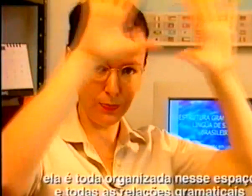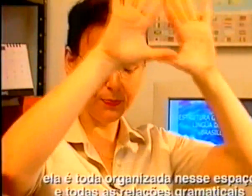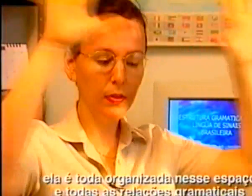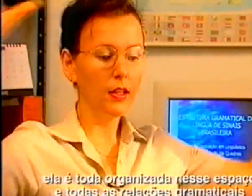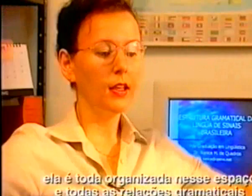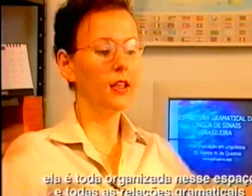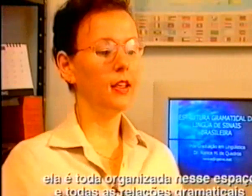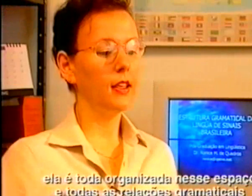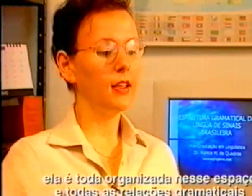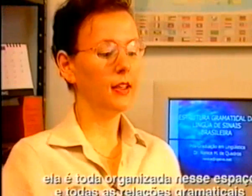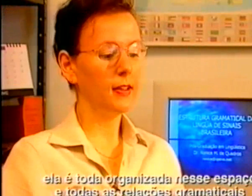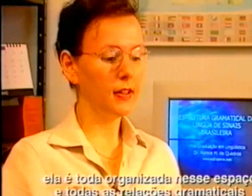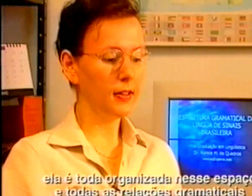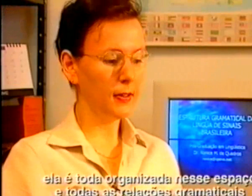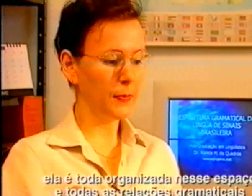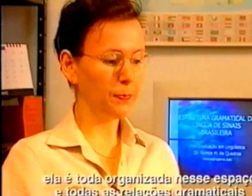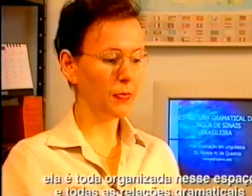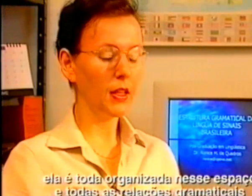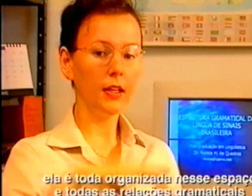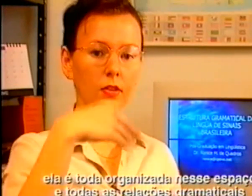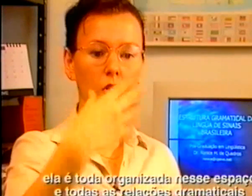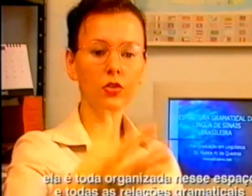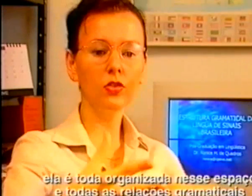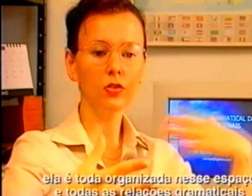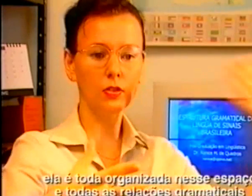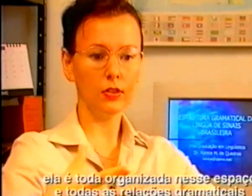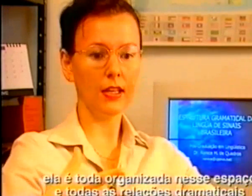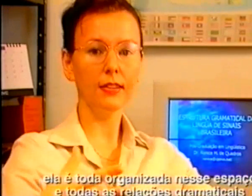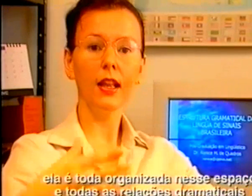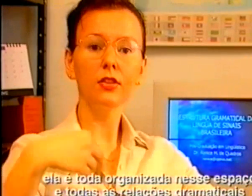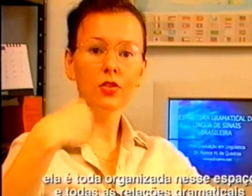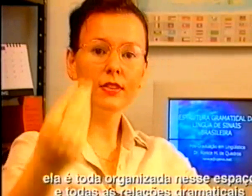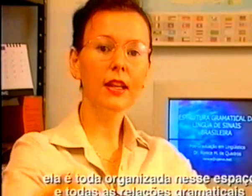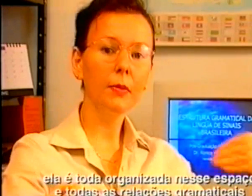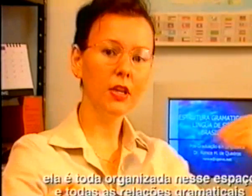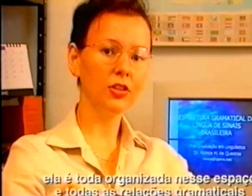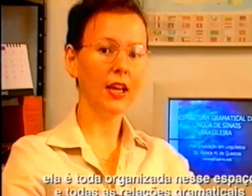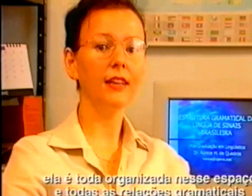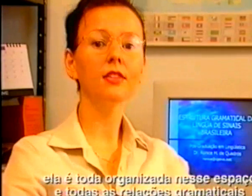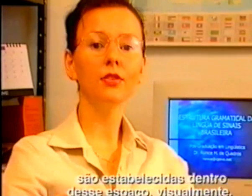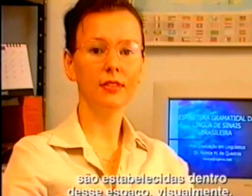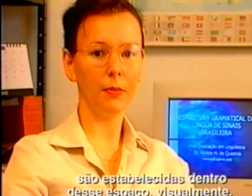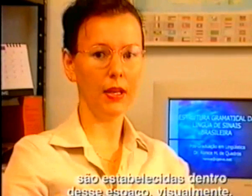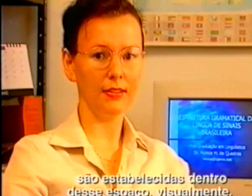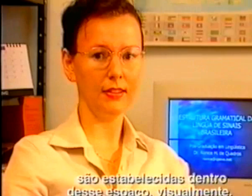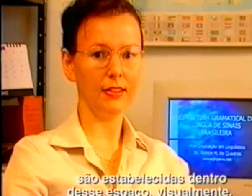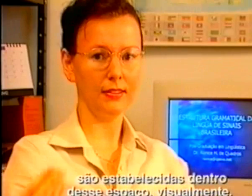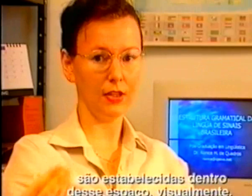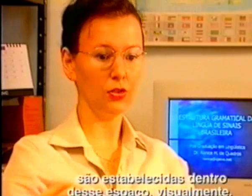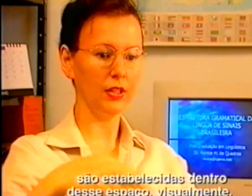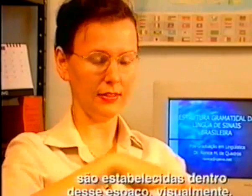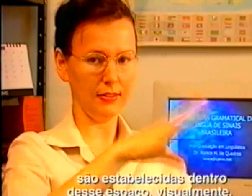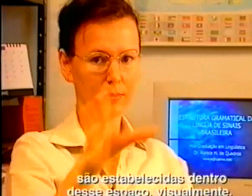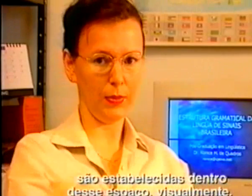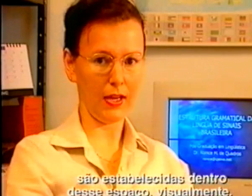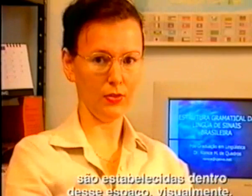espaço e todas as relações gramaticais são estabelecidas dentro desse